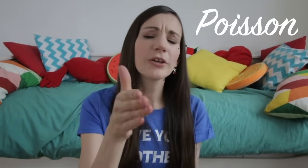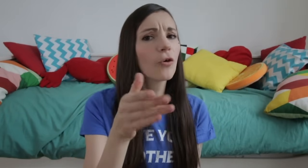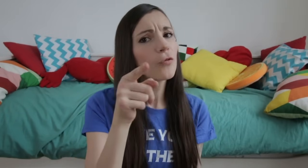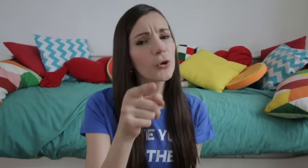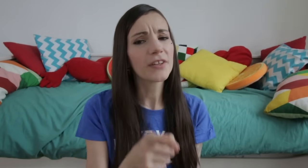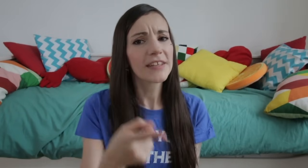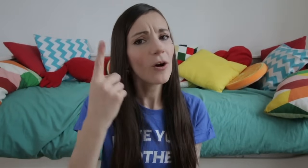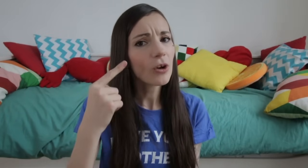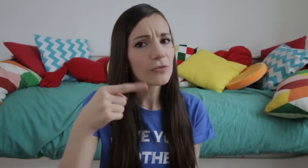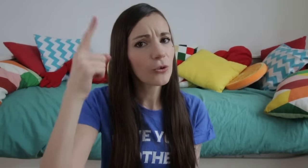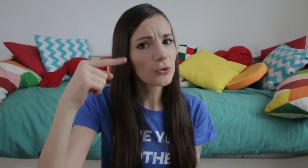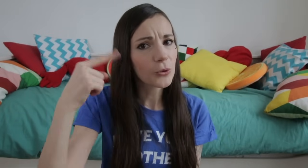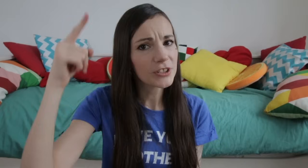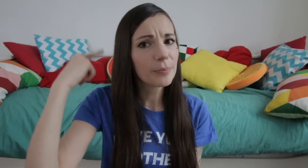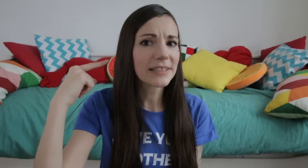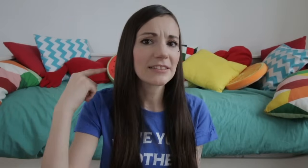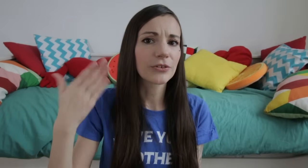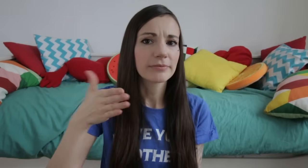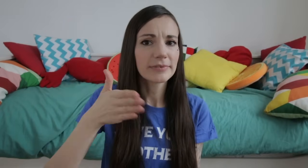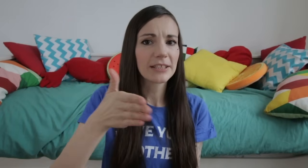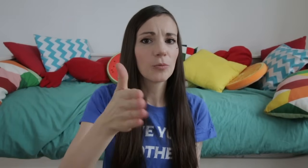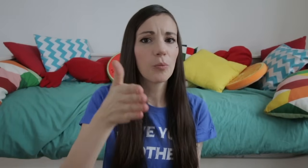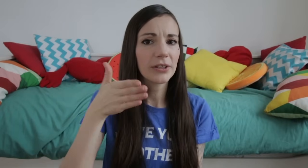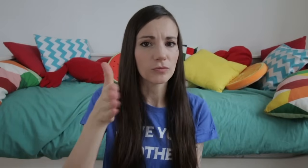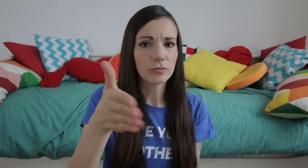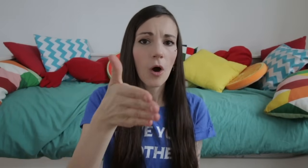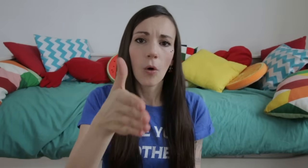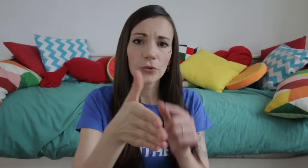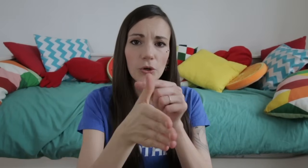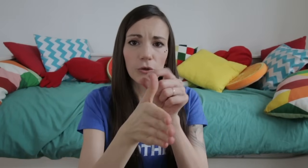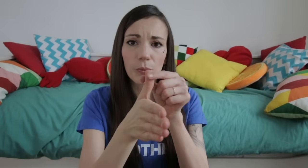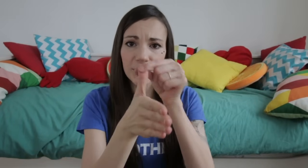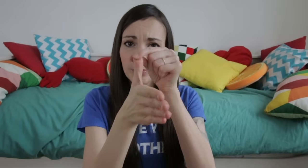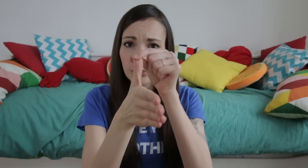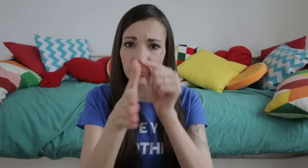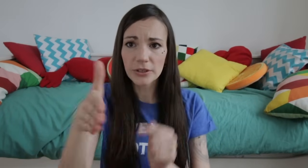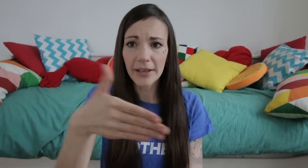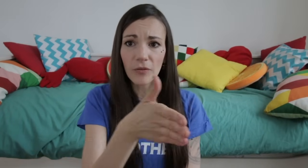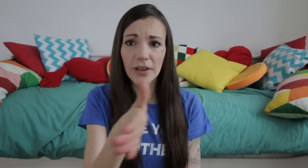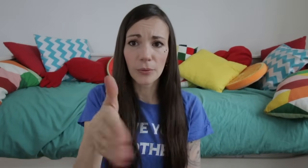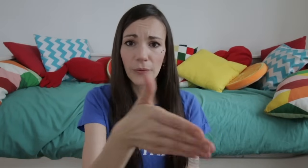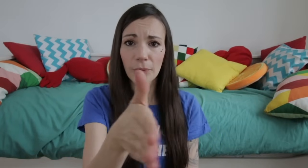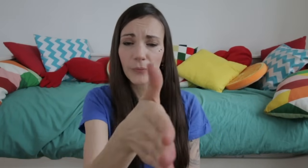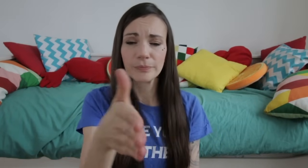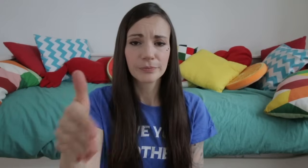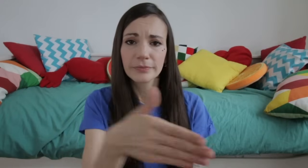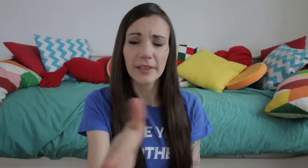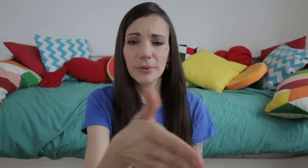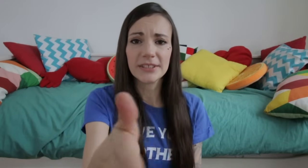poisson, vous le connaissez, on l'a vu dans une comptine précédente. C'est le mot poisson. On sort notre petit pouce et on fait des petits